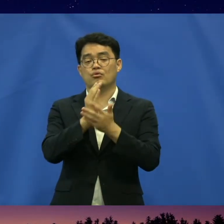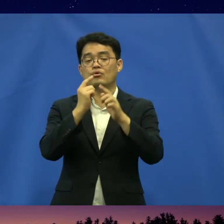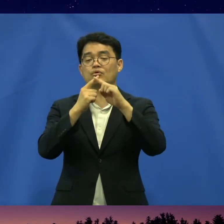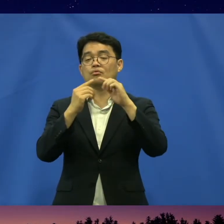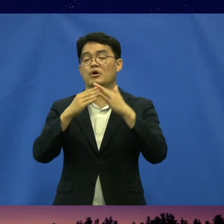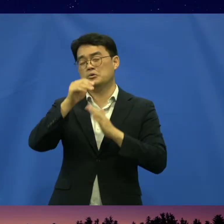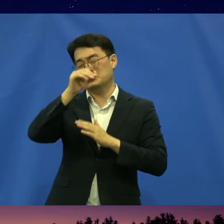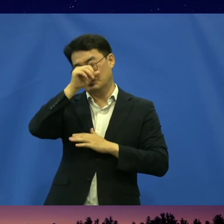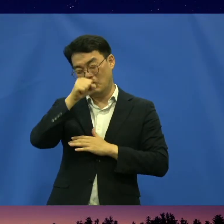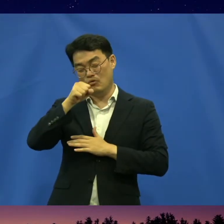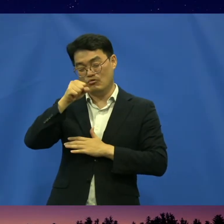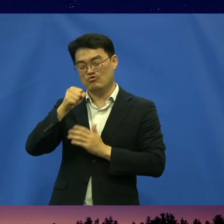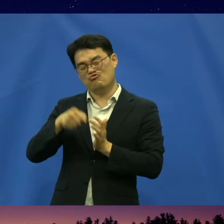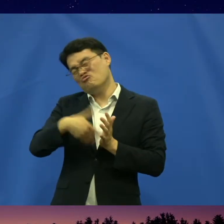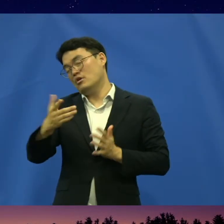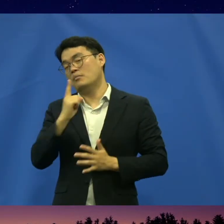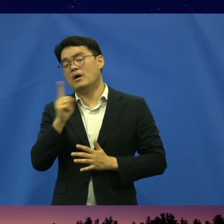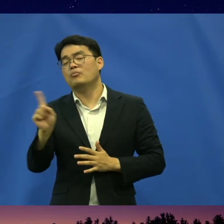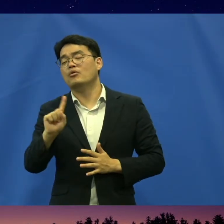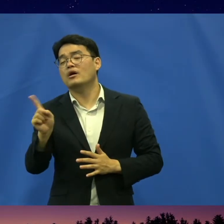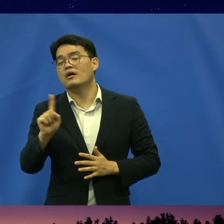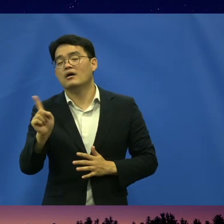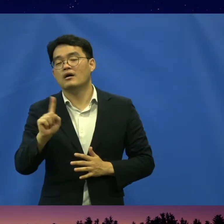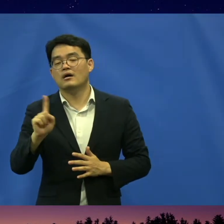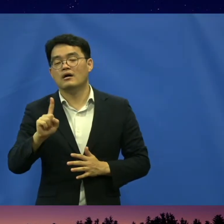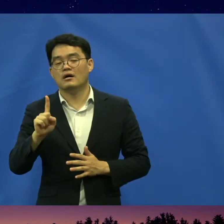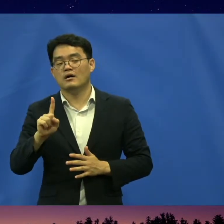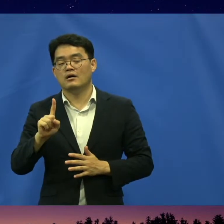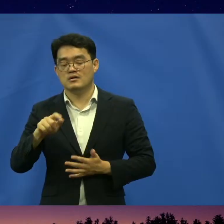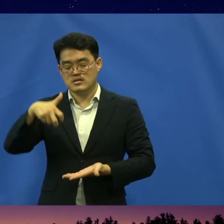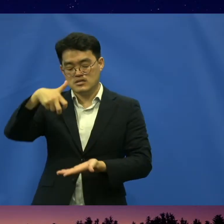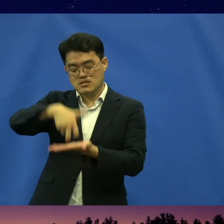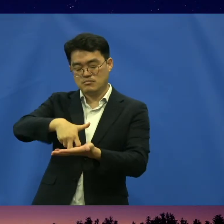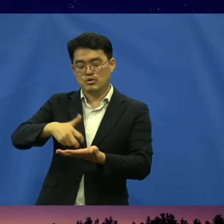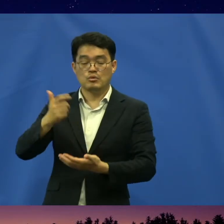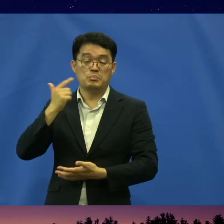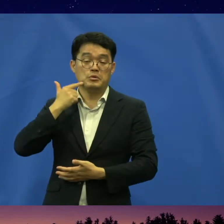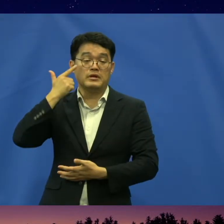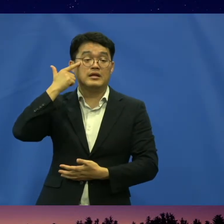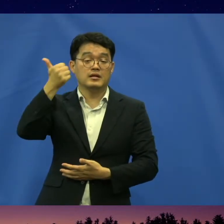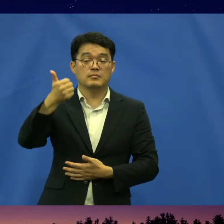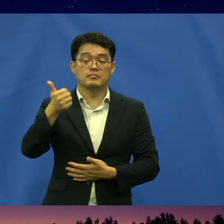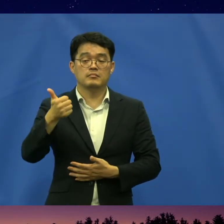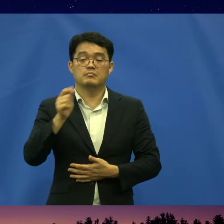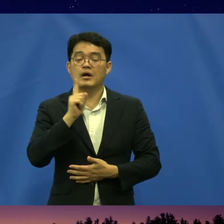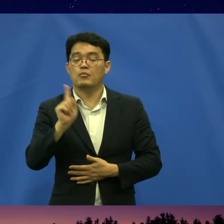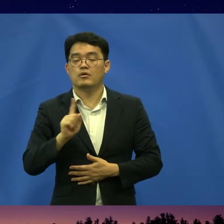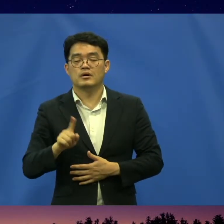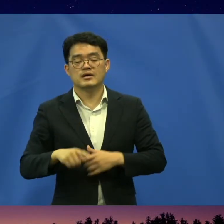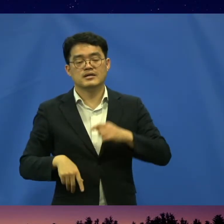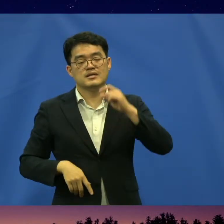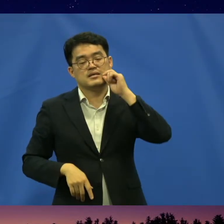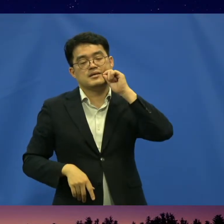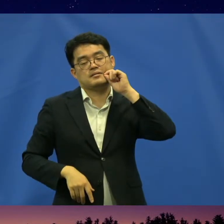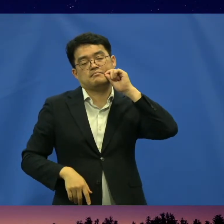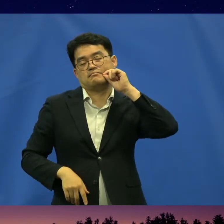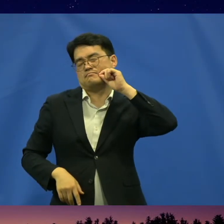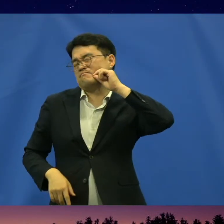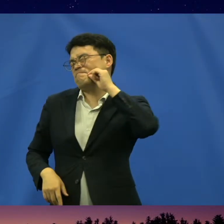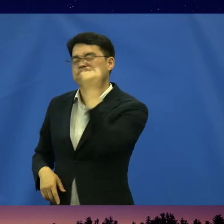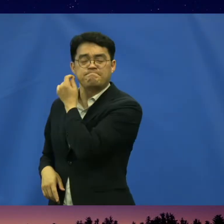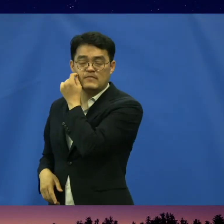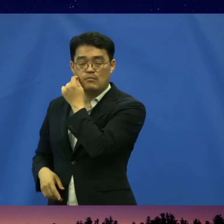다물고 원로 목사님 해야 이게 올리는데 그죠? 입